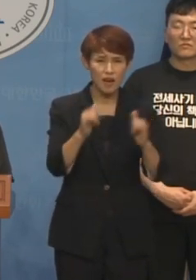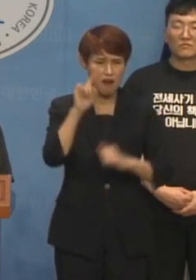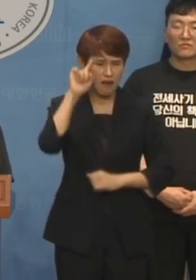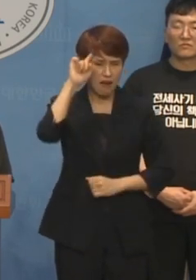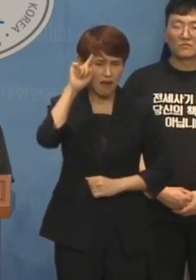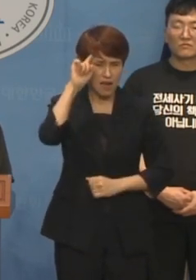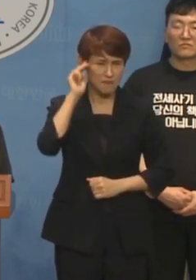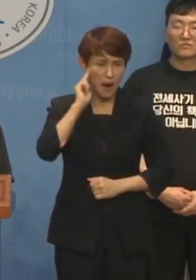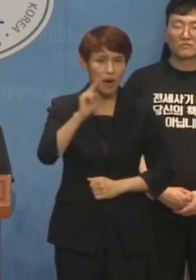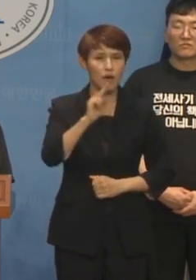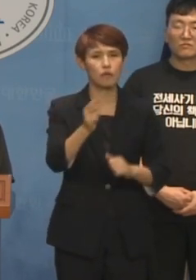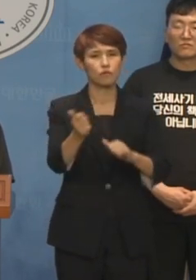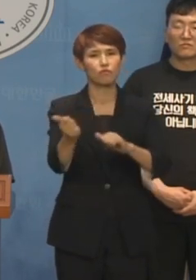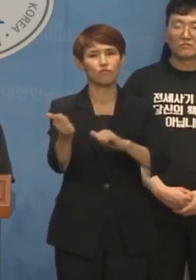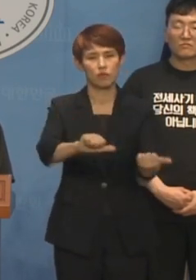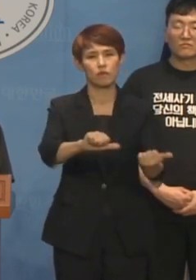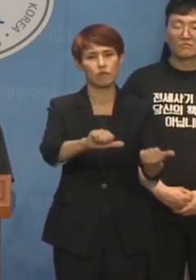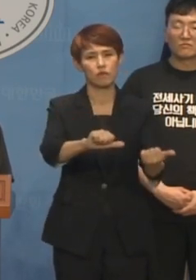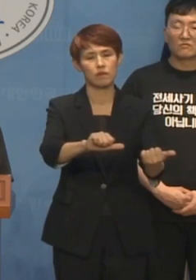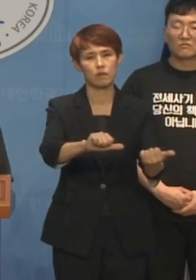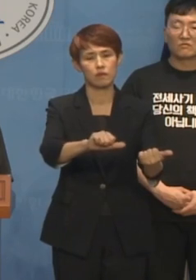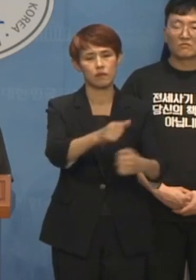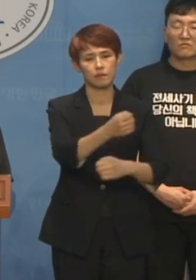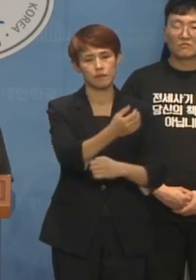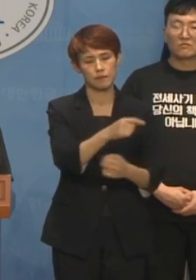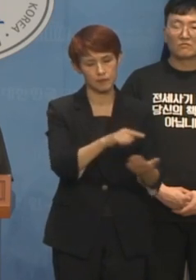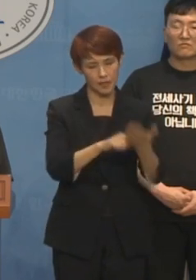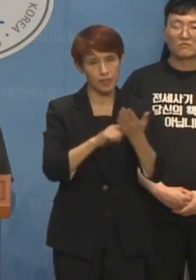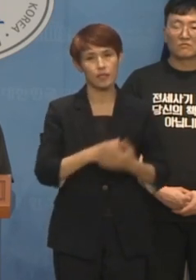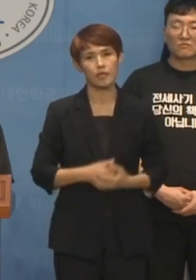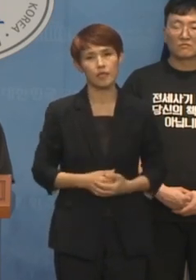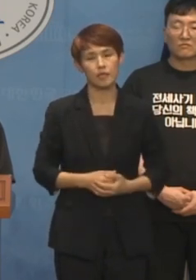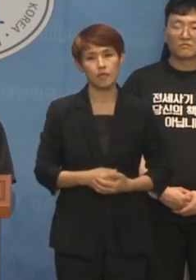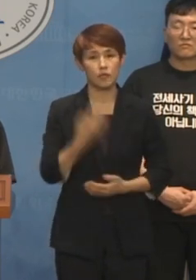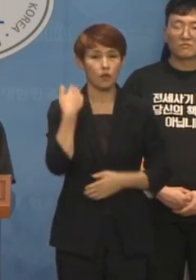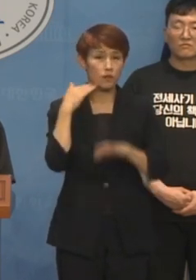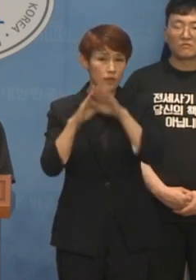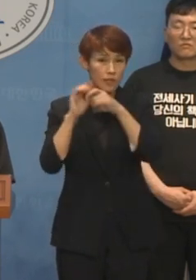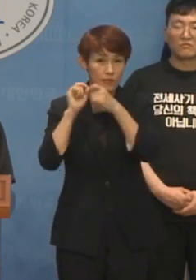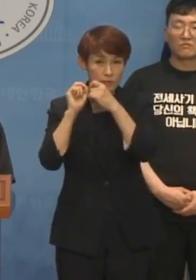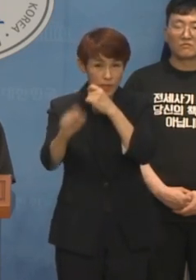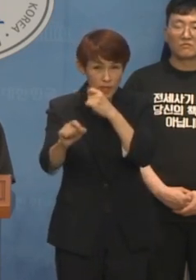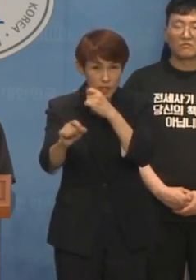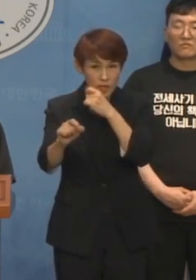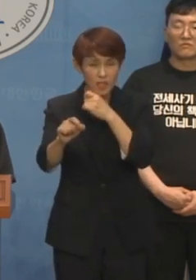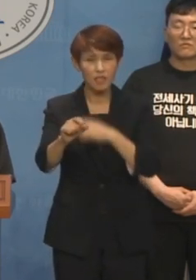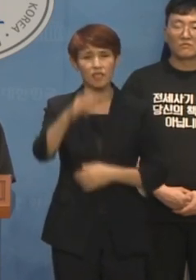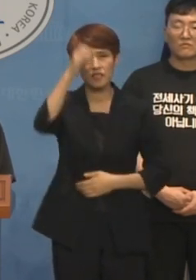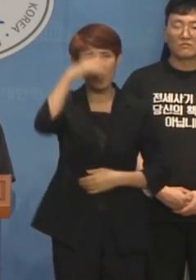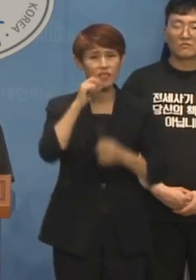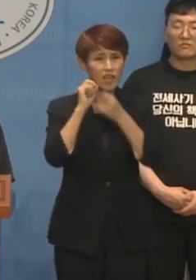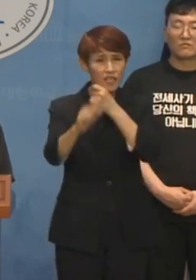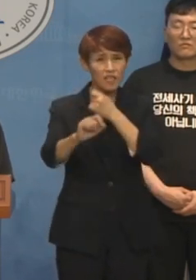스트레스로 사망을 하셨다는 기사를 접했습니다. 전세 사기가 그냥 일반 사기가